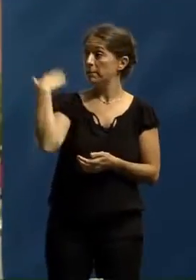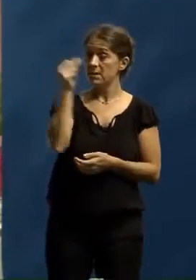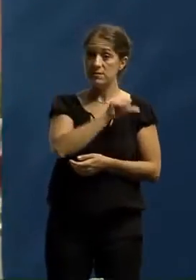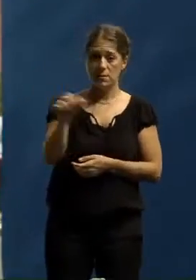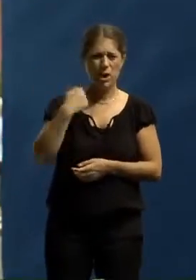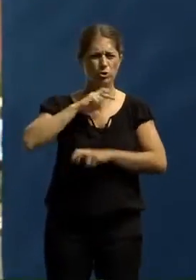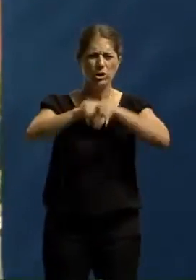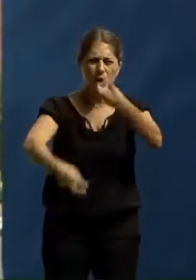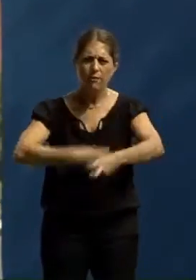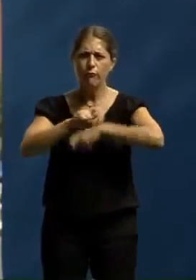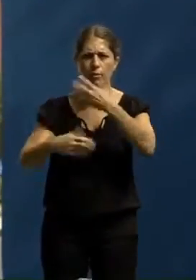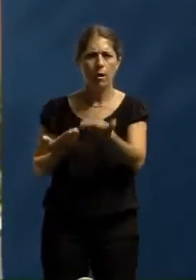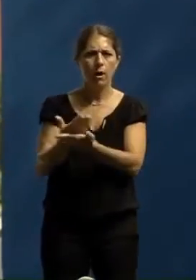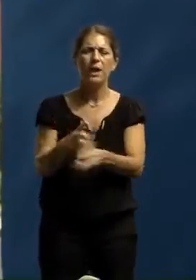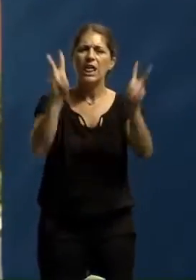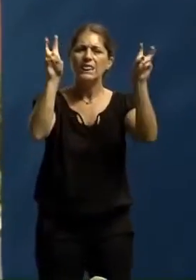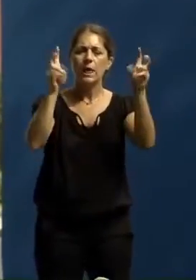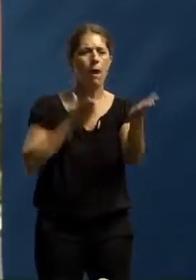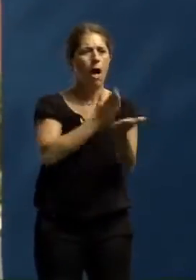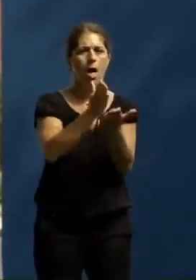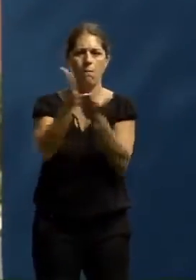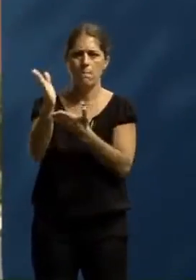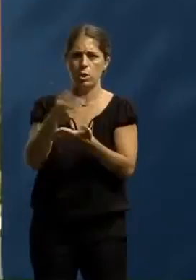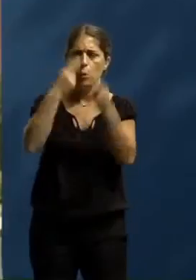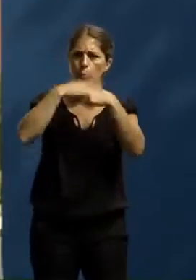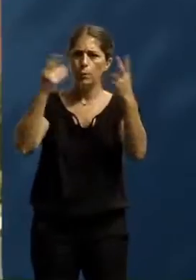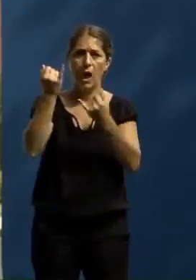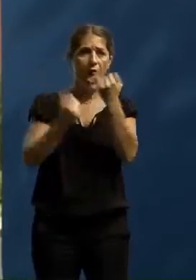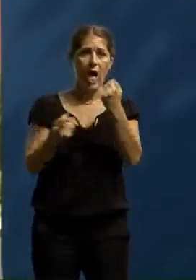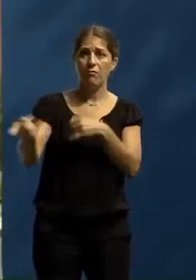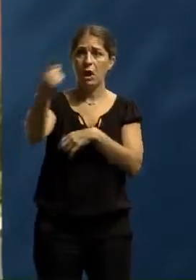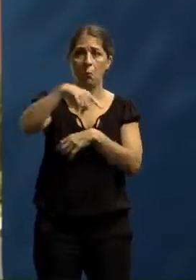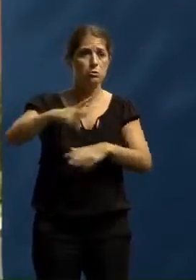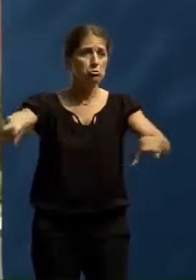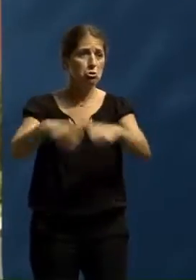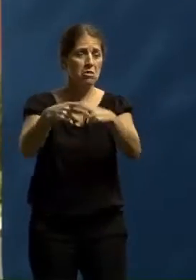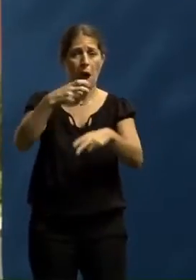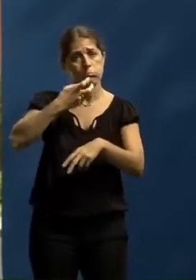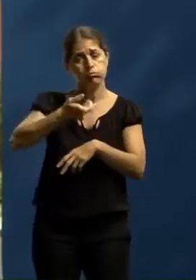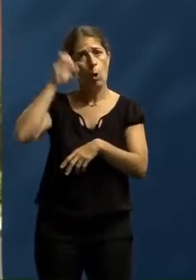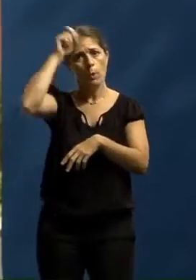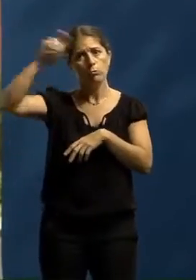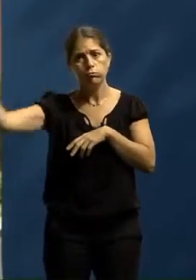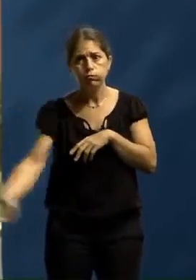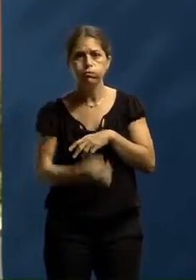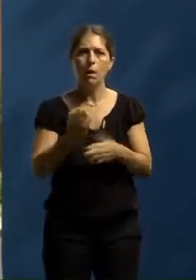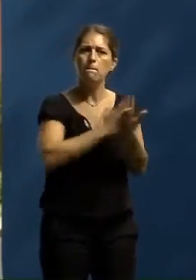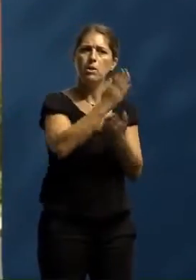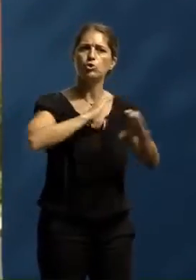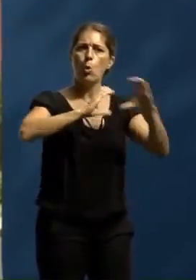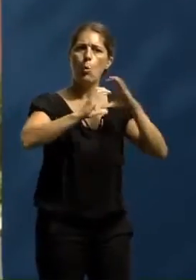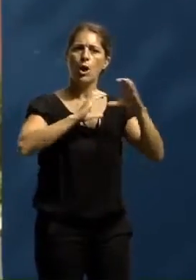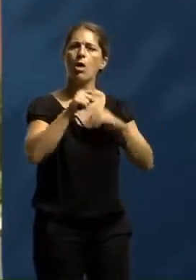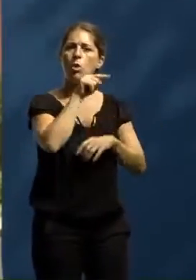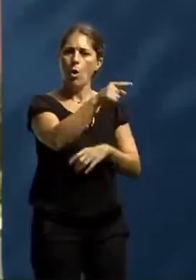serie de reformas en materia de medios públicos para que a pluralidade que existe na sociedade exista tamén reflectida nos medios de comunicación. E